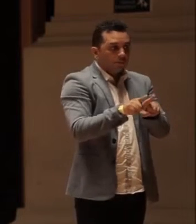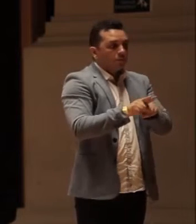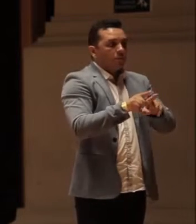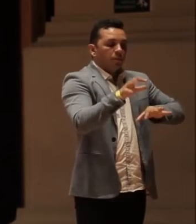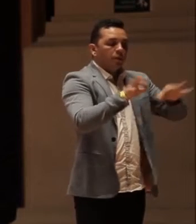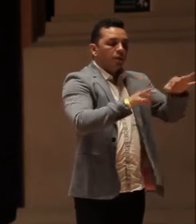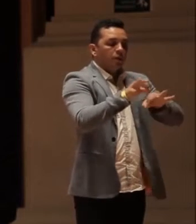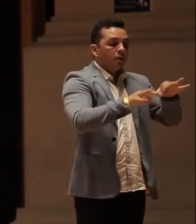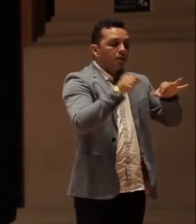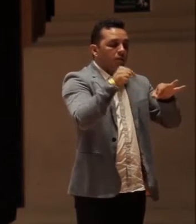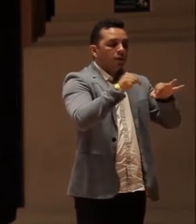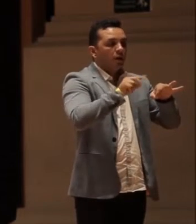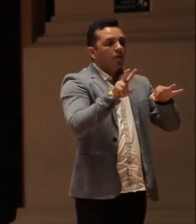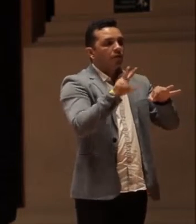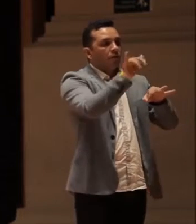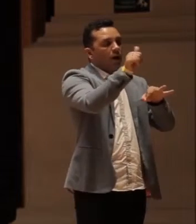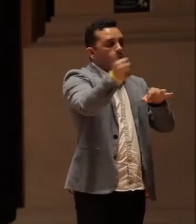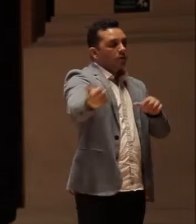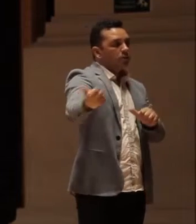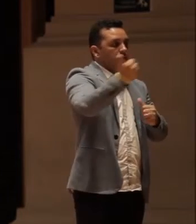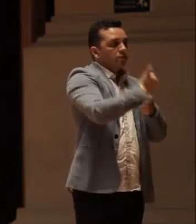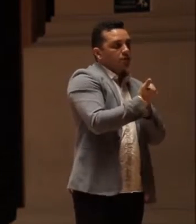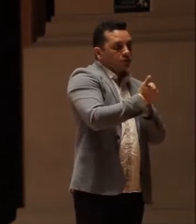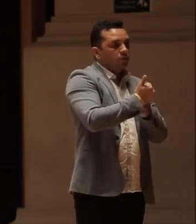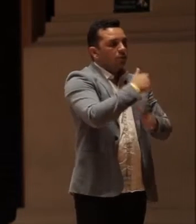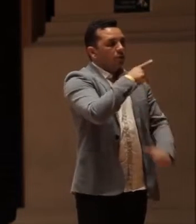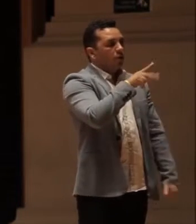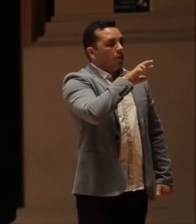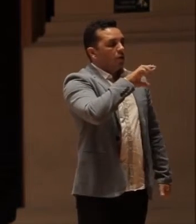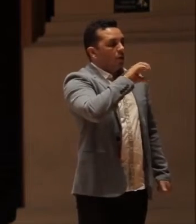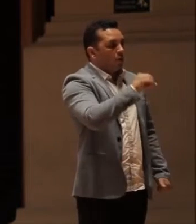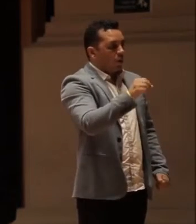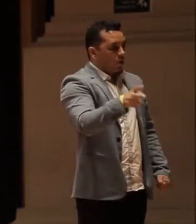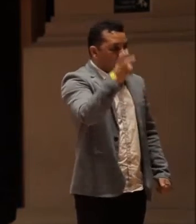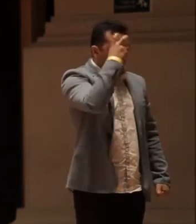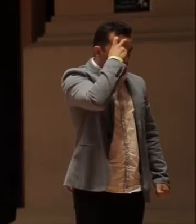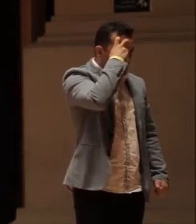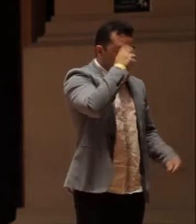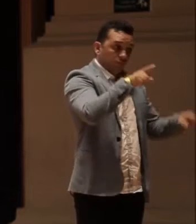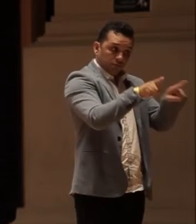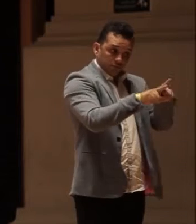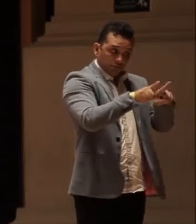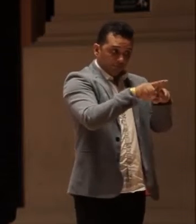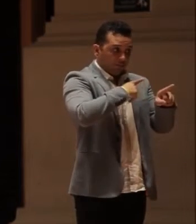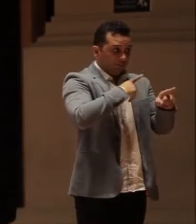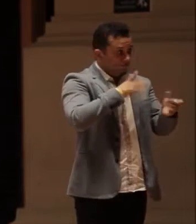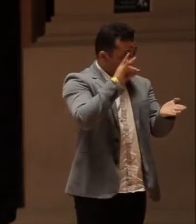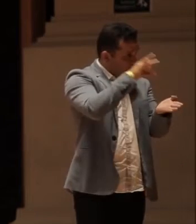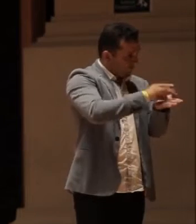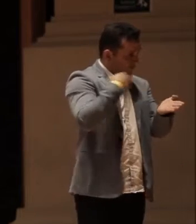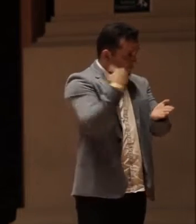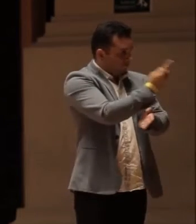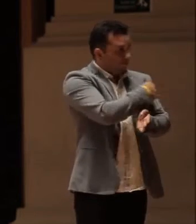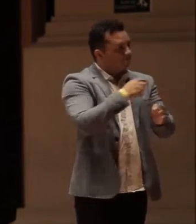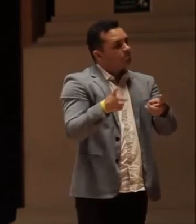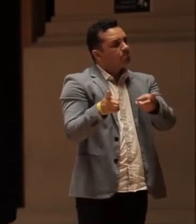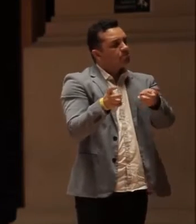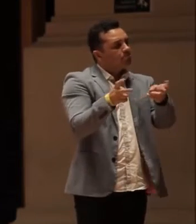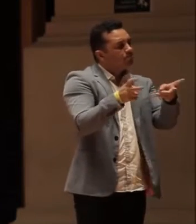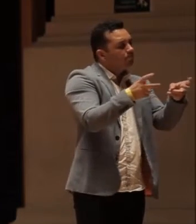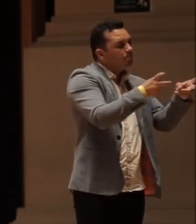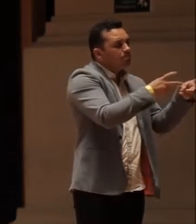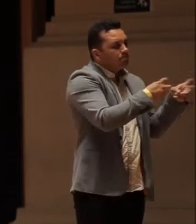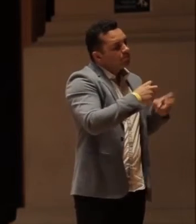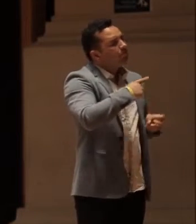será substituído, que o nosso Procultura. E, realmente, o que é que a gente verifica é que tem muita